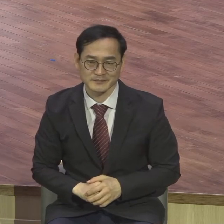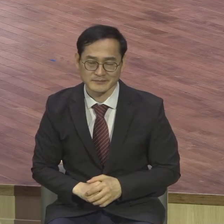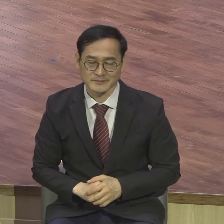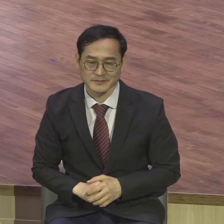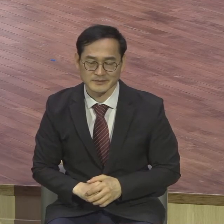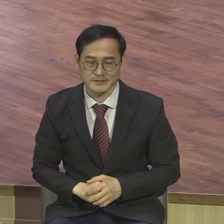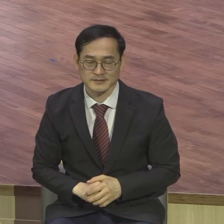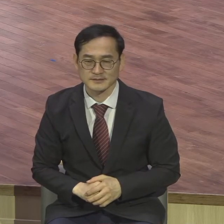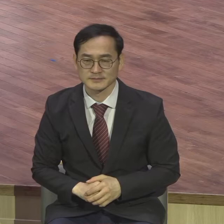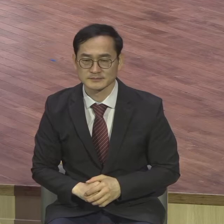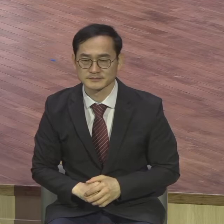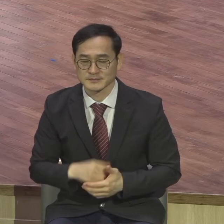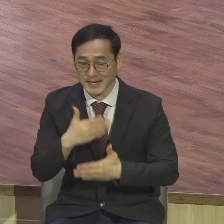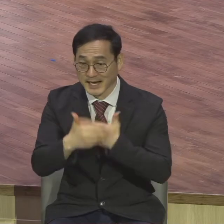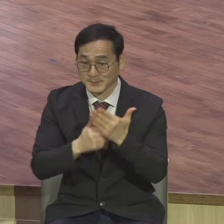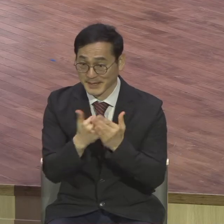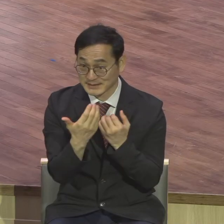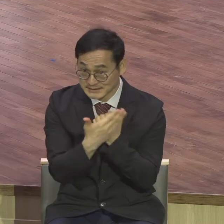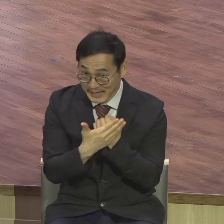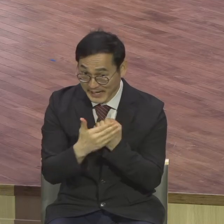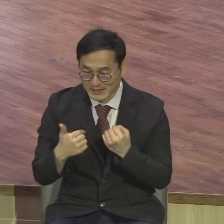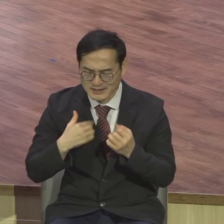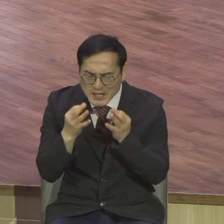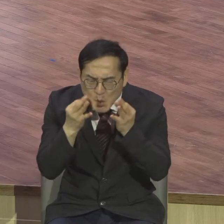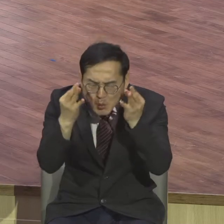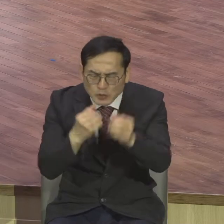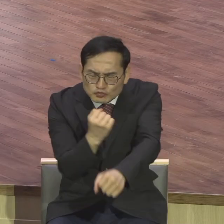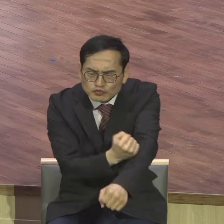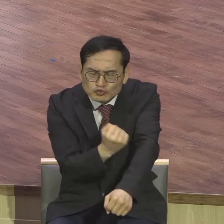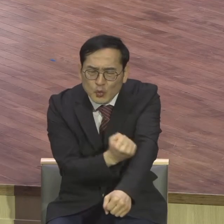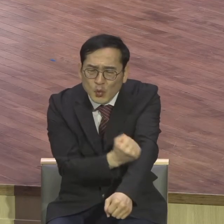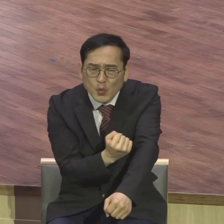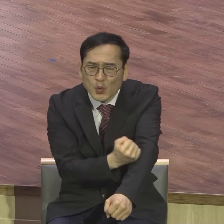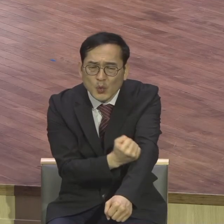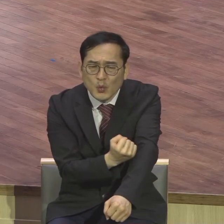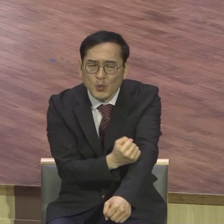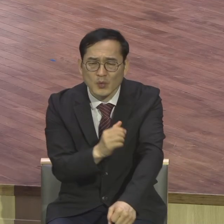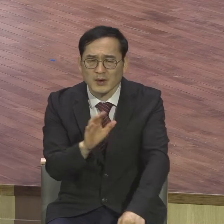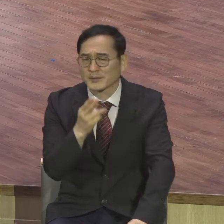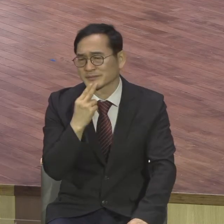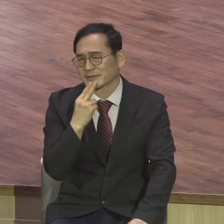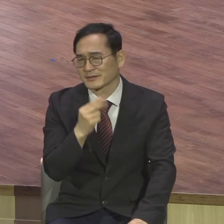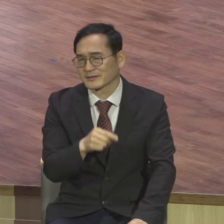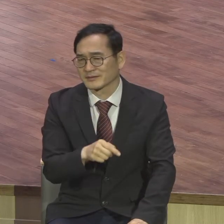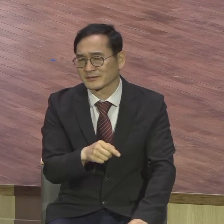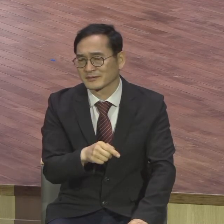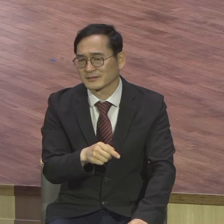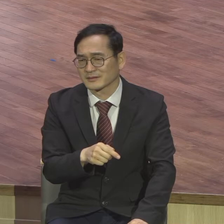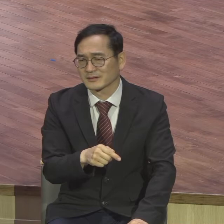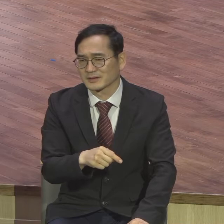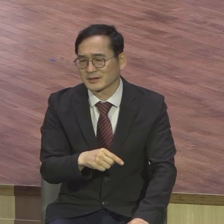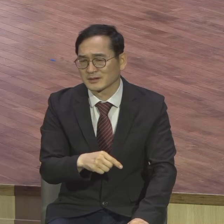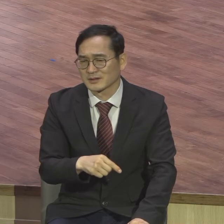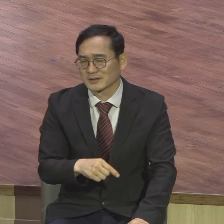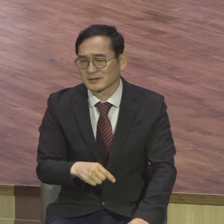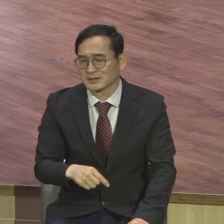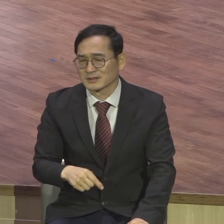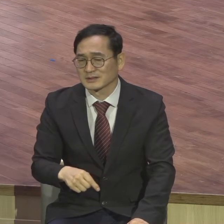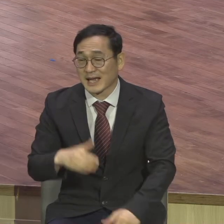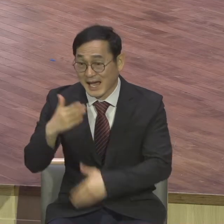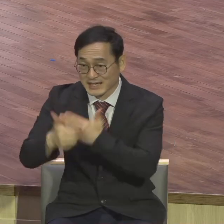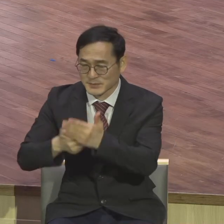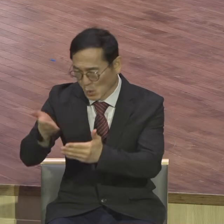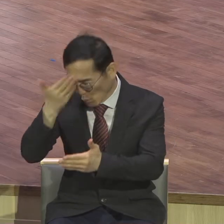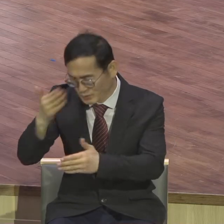은혜는 우리의 행위 노력이 아니에요. 막 전적인 뭐요? 일방적인 뭐요? 하나님의 선물이야